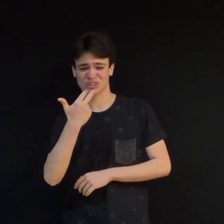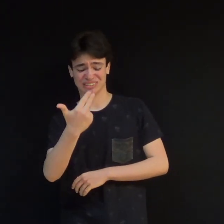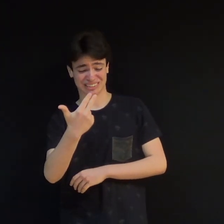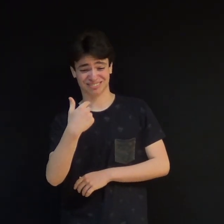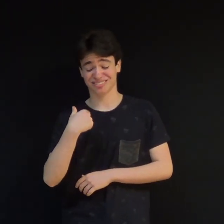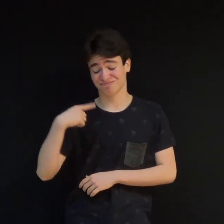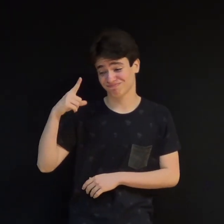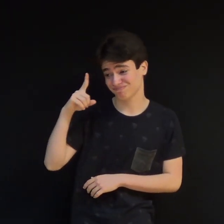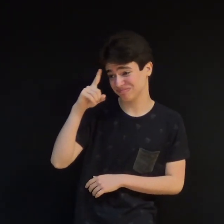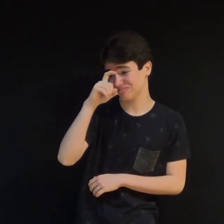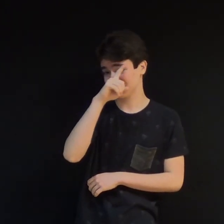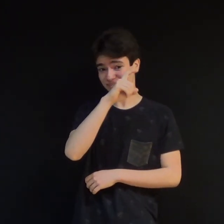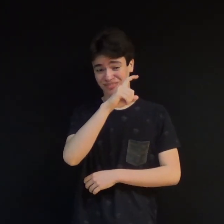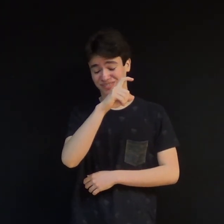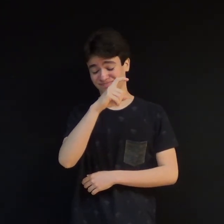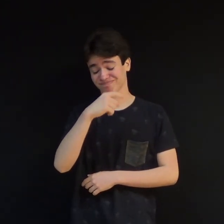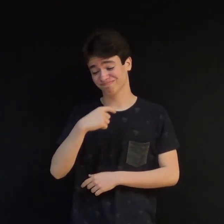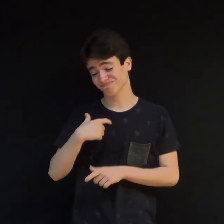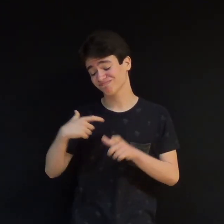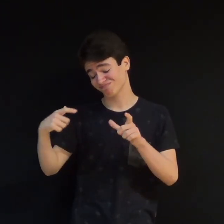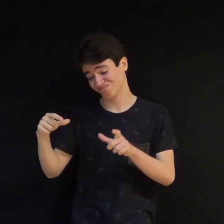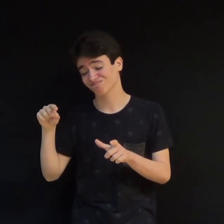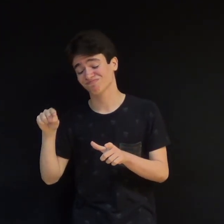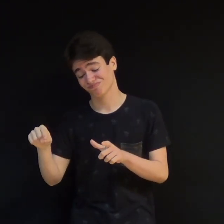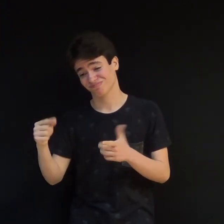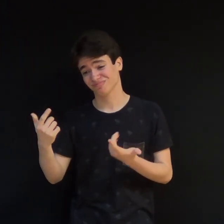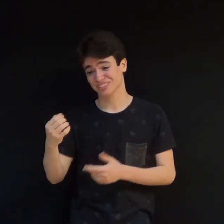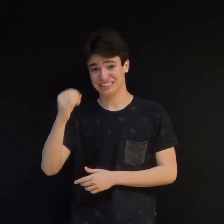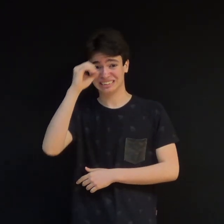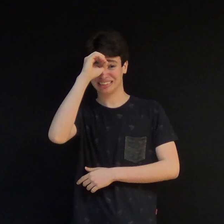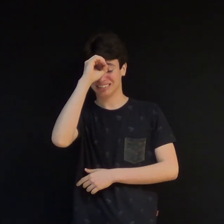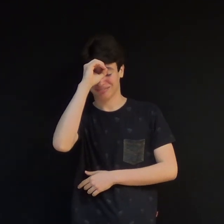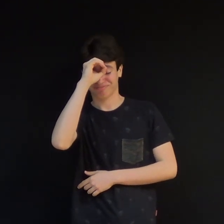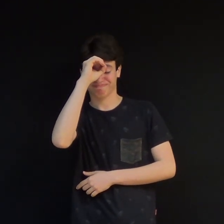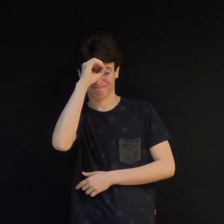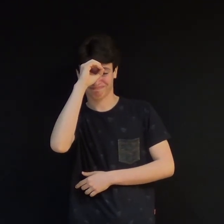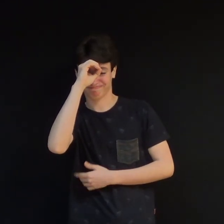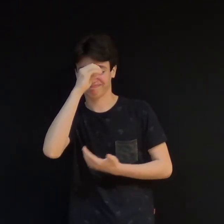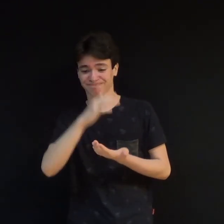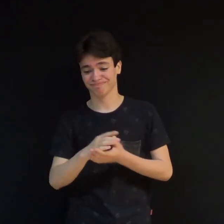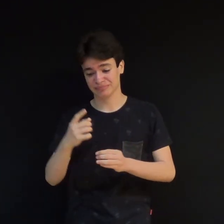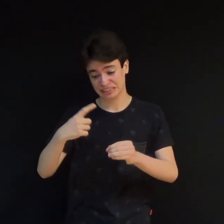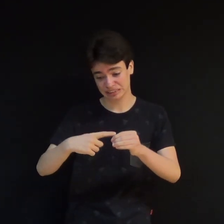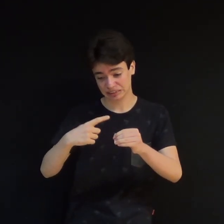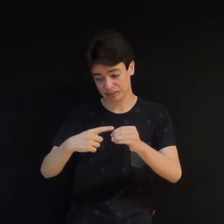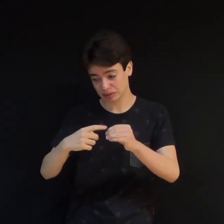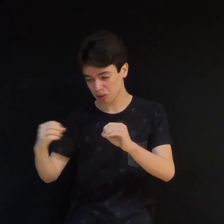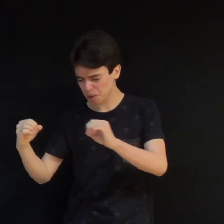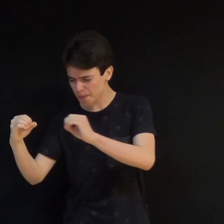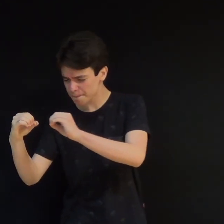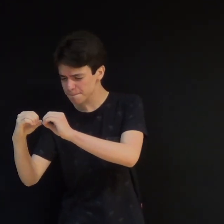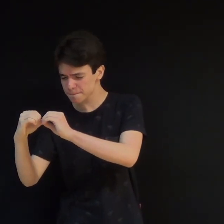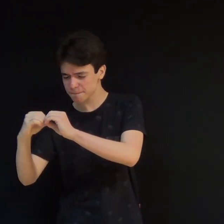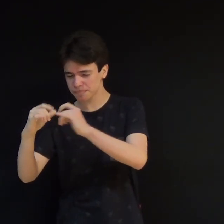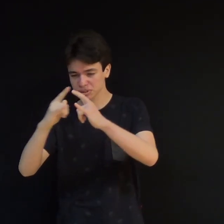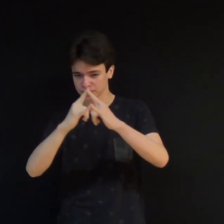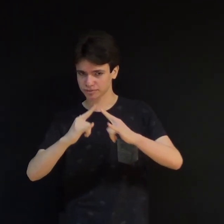lá estava eu em gênero e deslizando na cidade vizinha o acampamento em que eu fazia meu